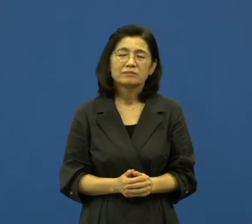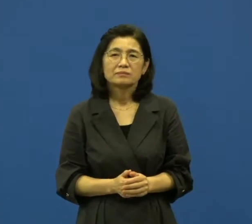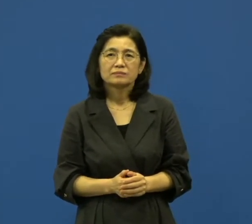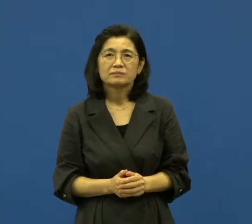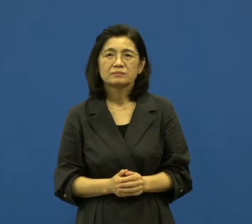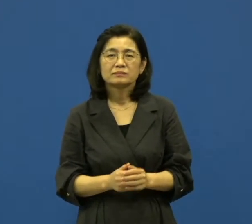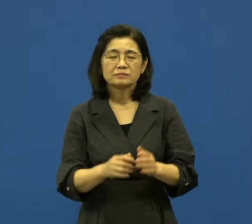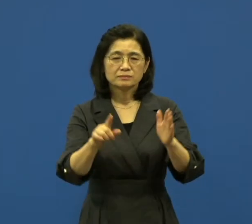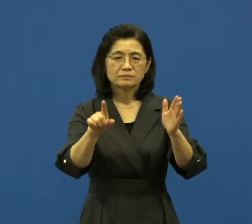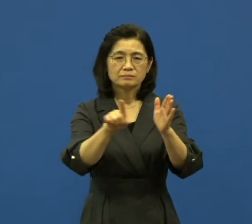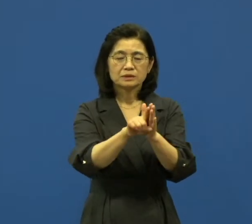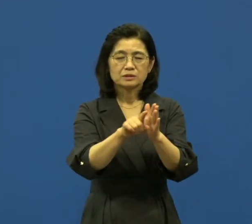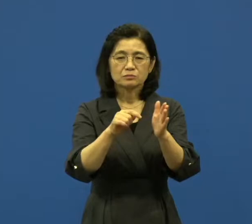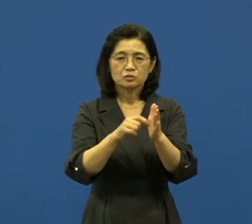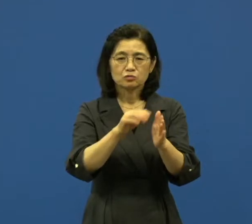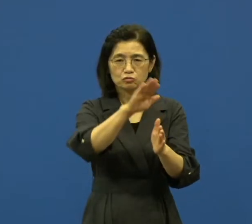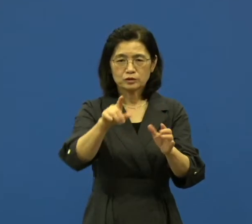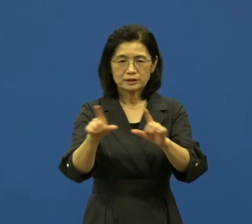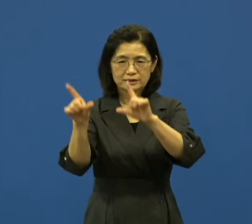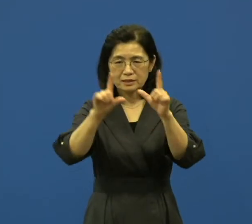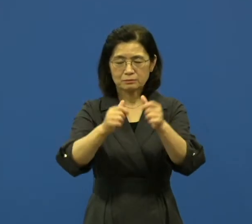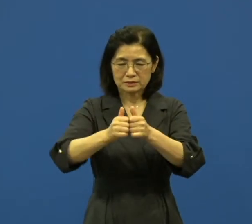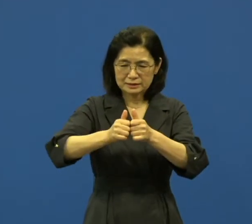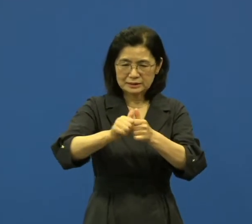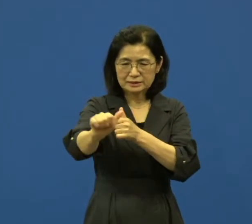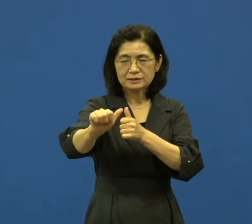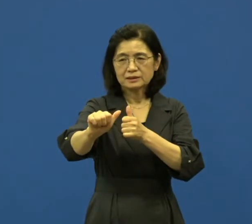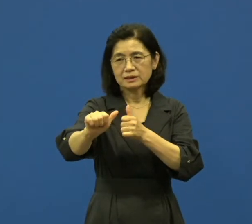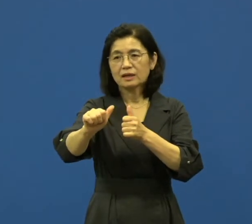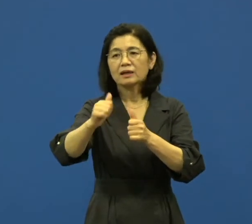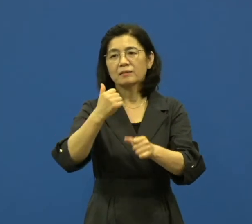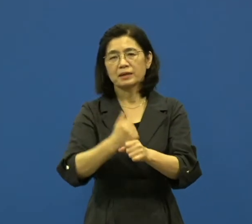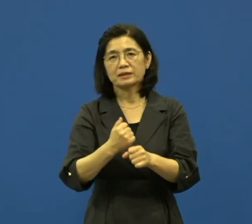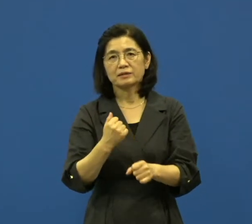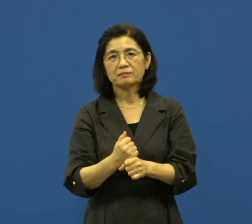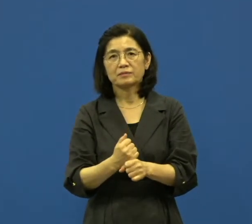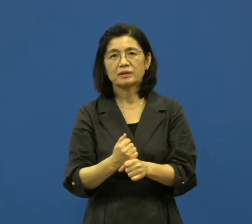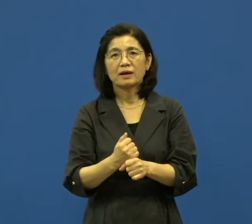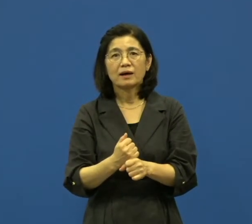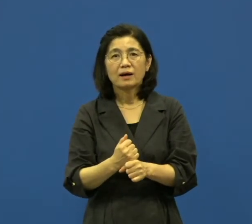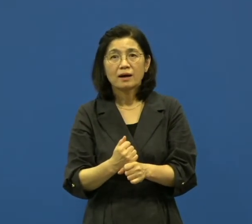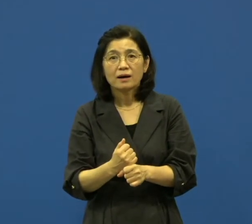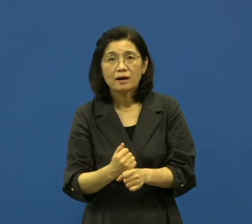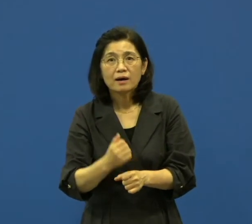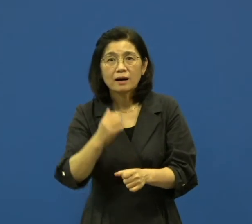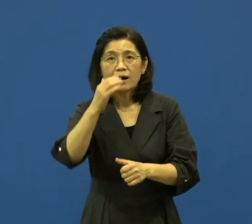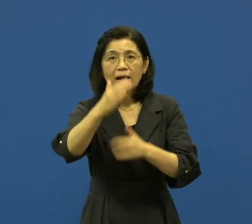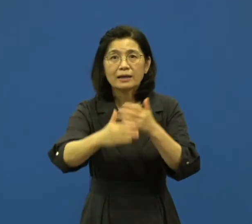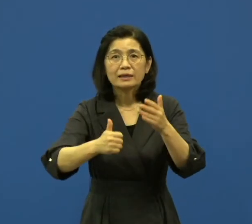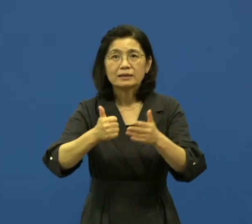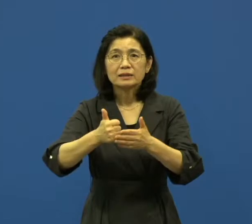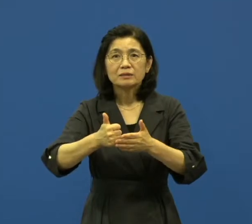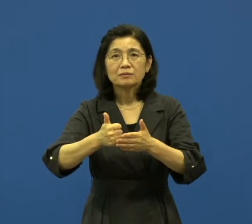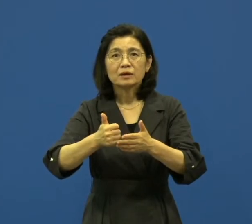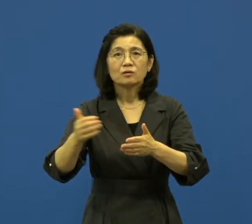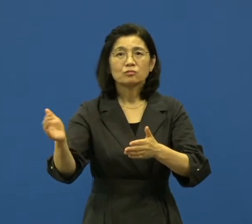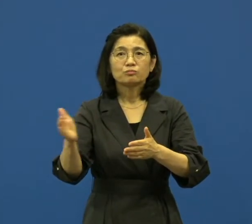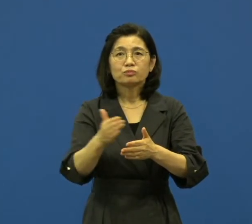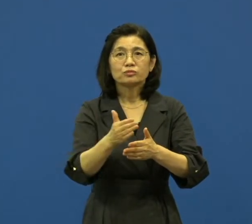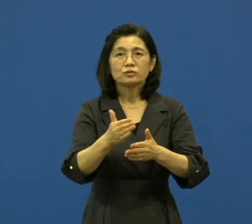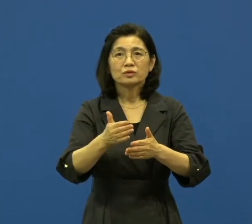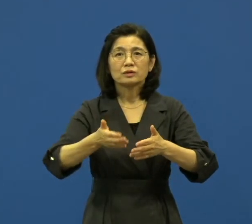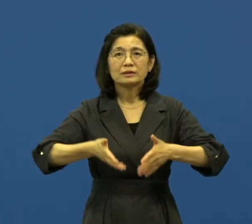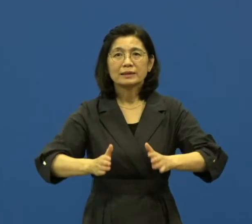여러분, 믿음은 우리를 승리로 이끕니다. 요한일서 5장 4절에 보니까 물은 하나님께로부터 난 자마다 세상을